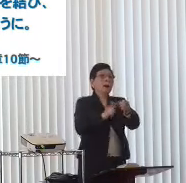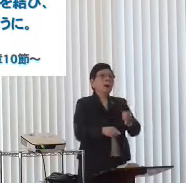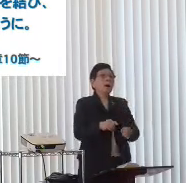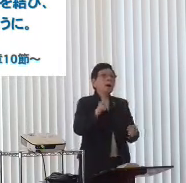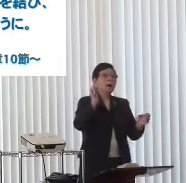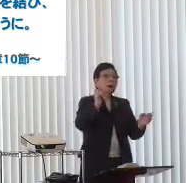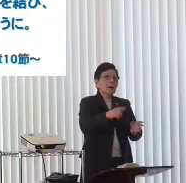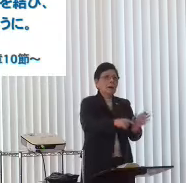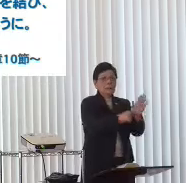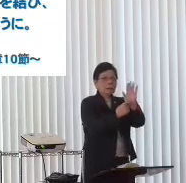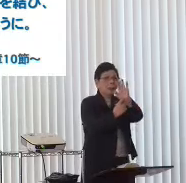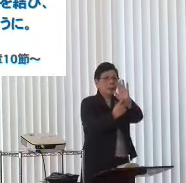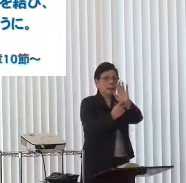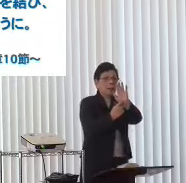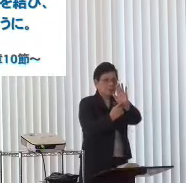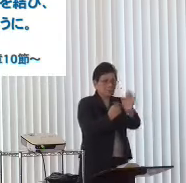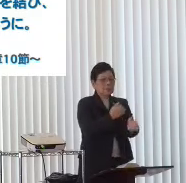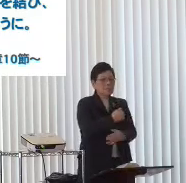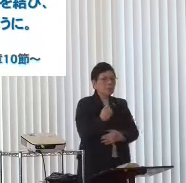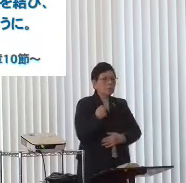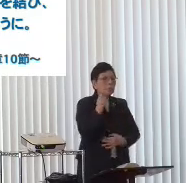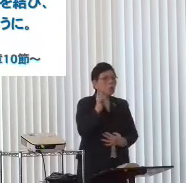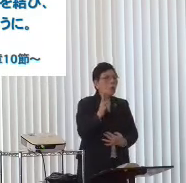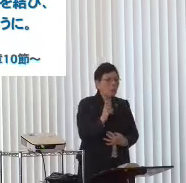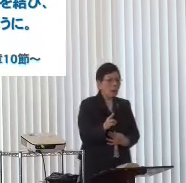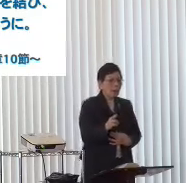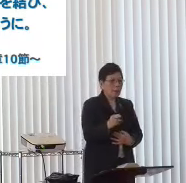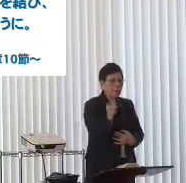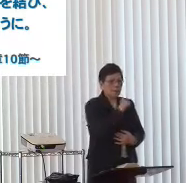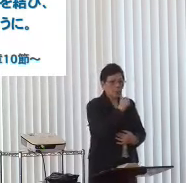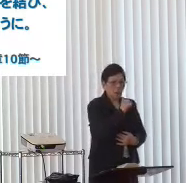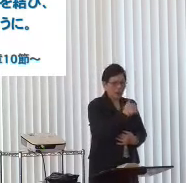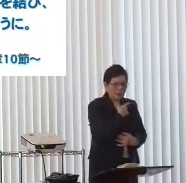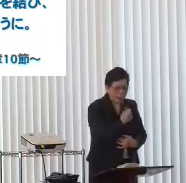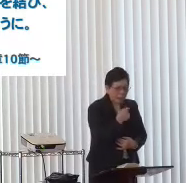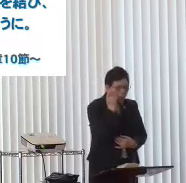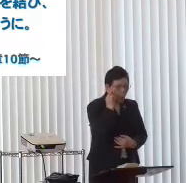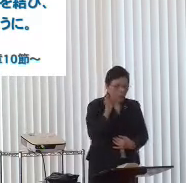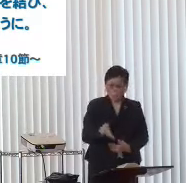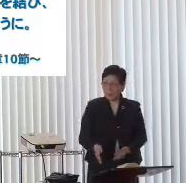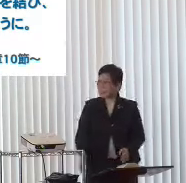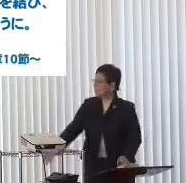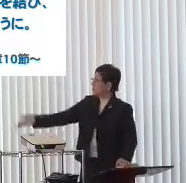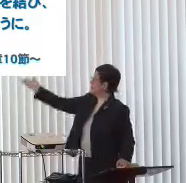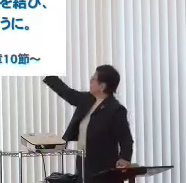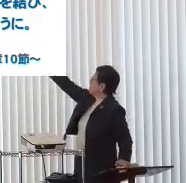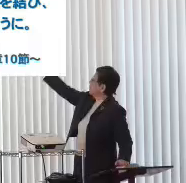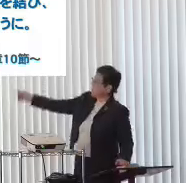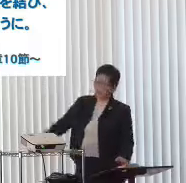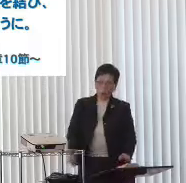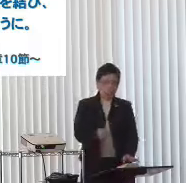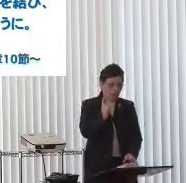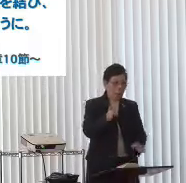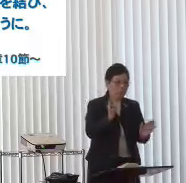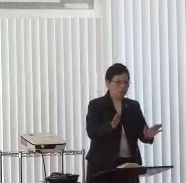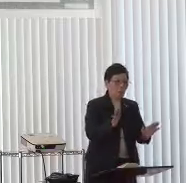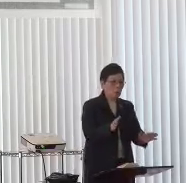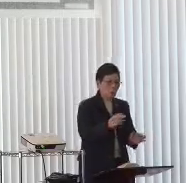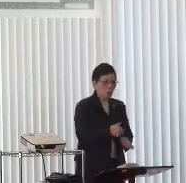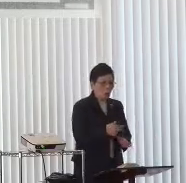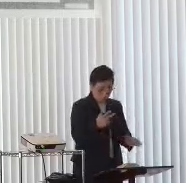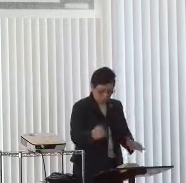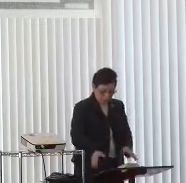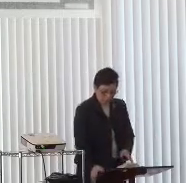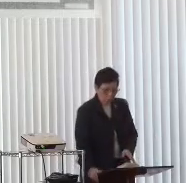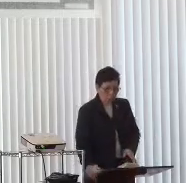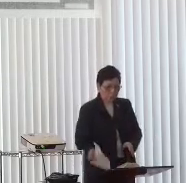掲げられるようなことをいくつか紹介したいと思うんですね。で、今日の週報にはですね、